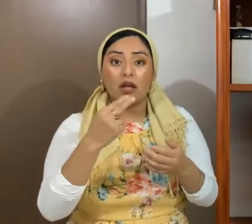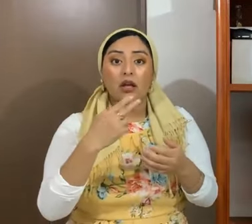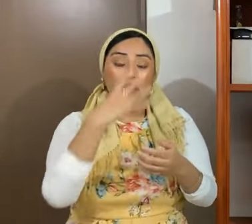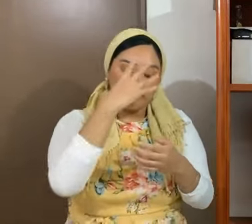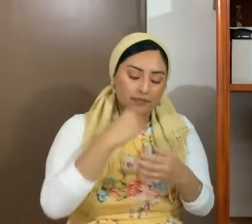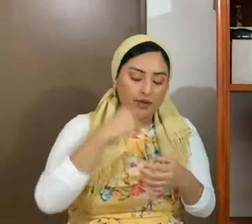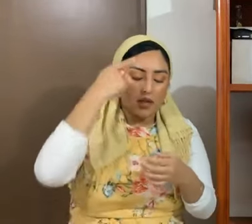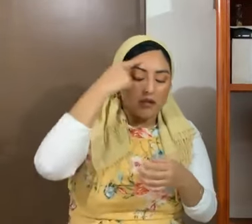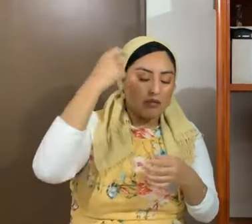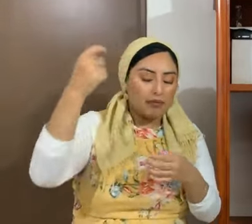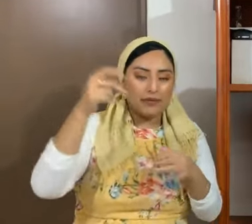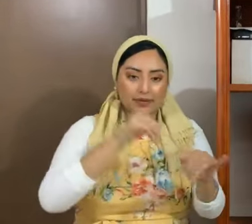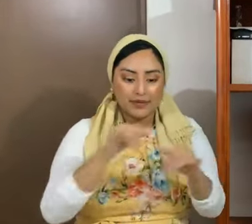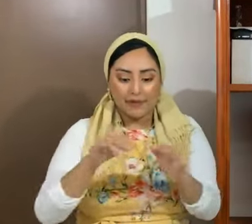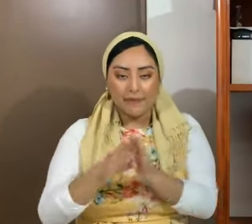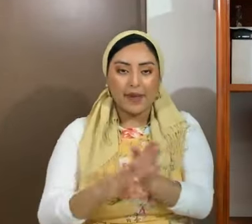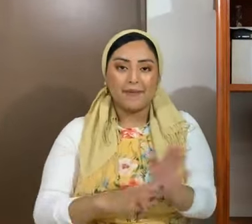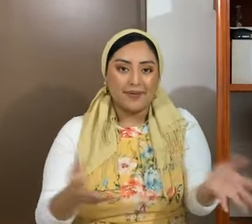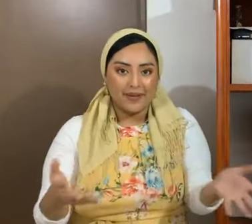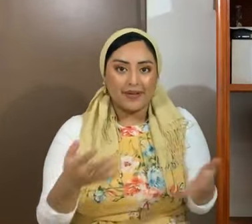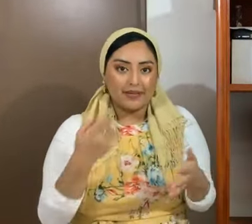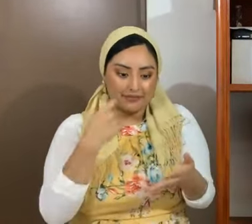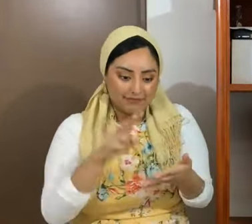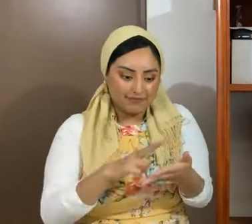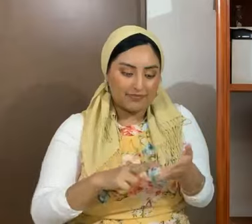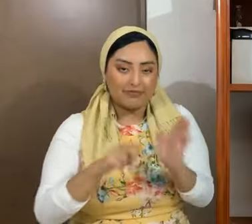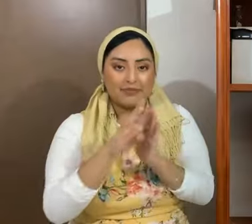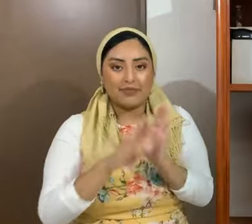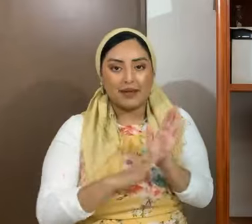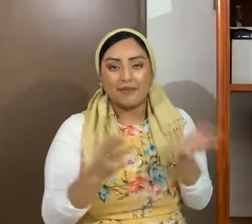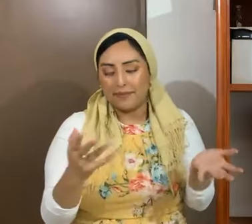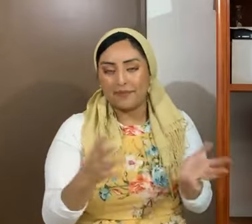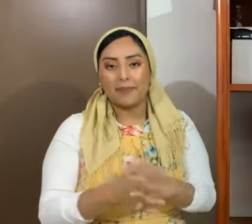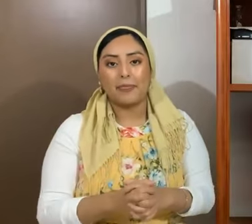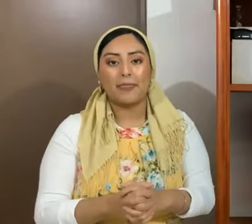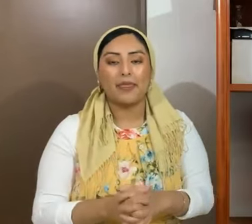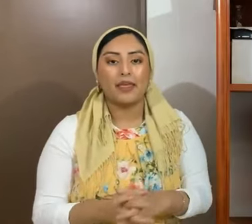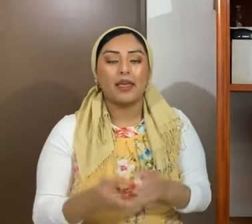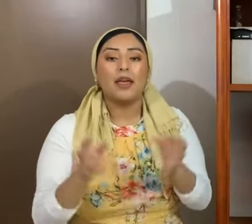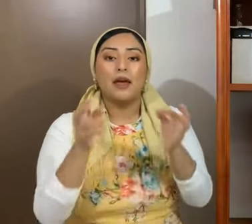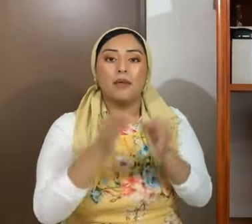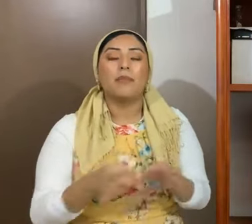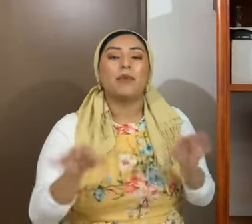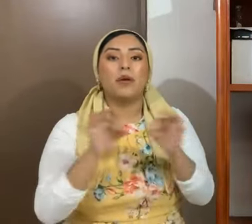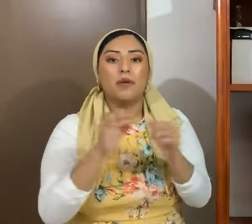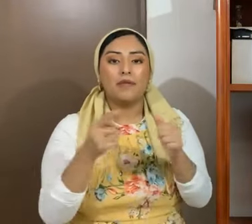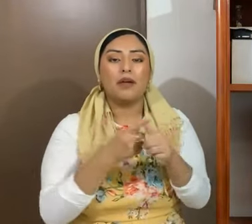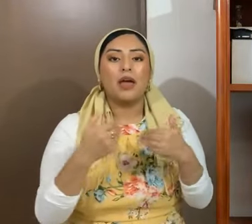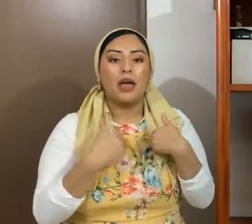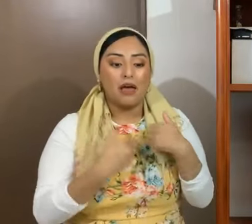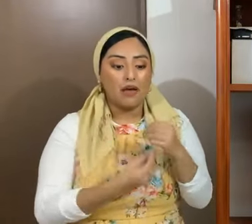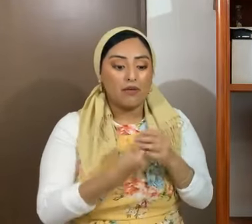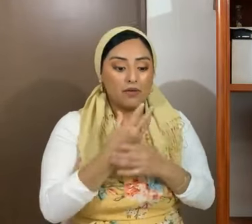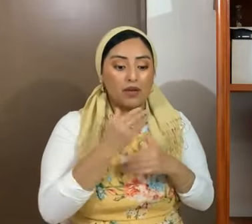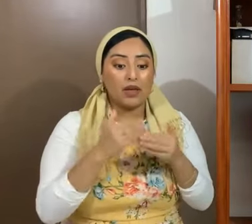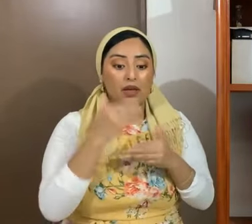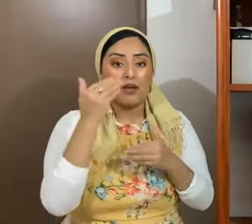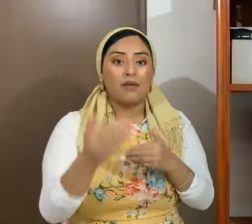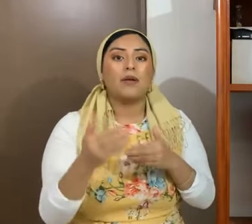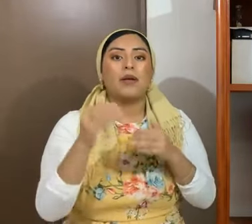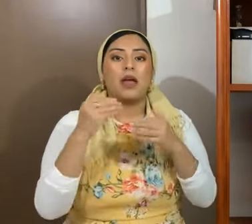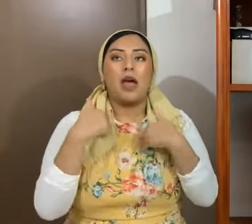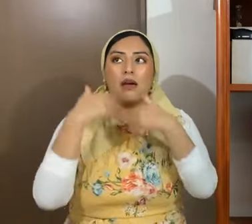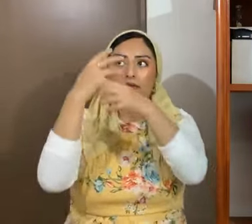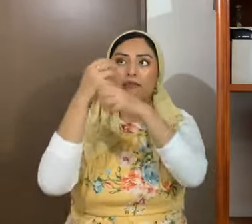lo que lees, pero no es un sueño profético, es que lo leíste en la Biblia. Hay que tener los frutos y entonces se puede aspirar a los